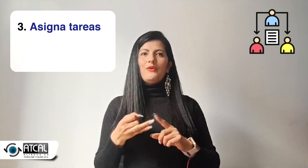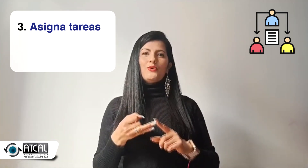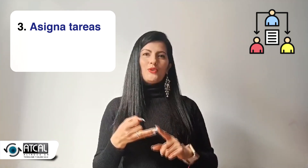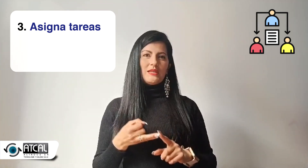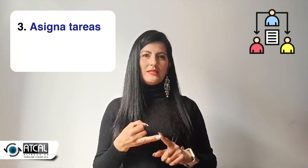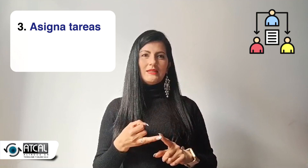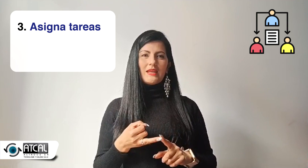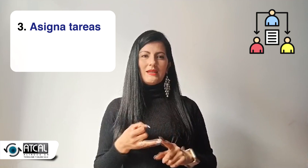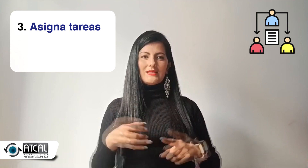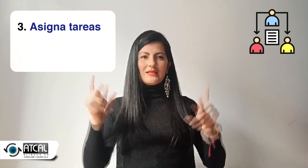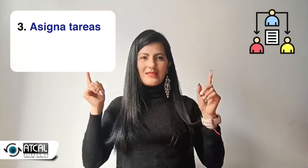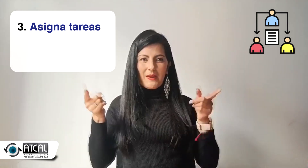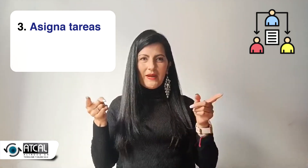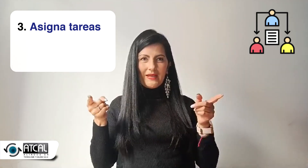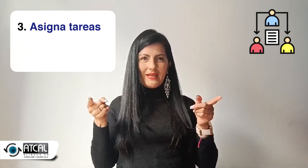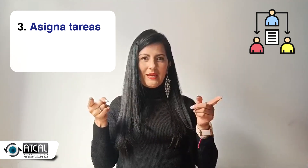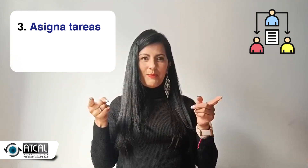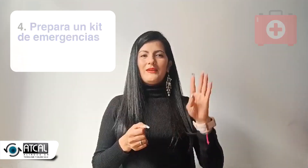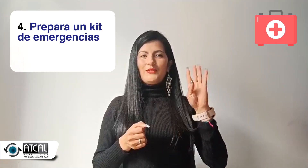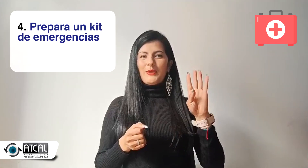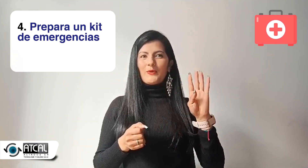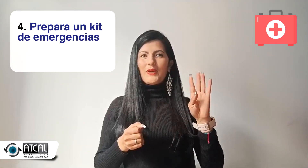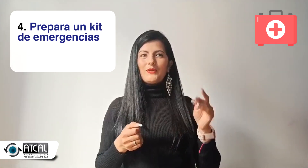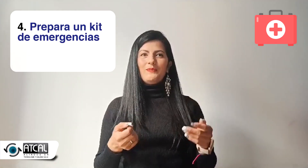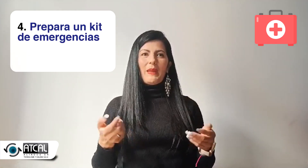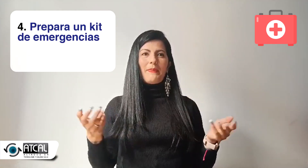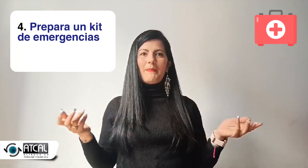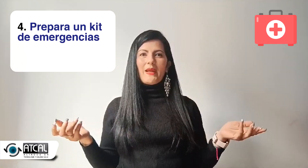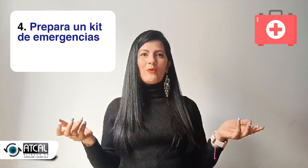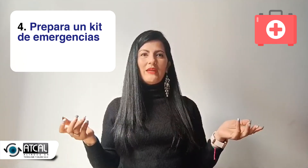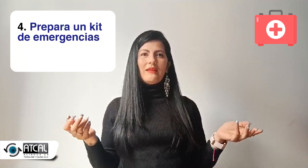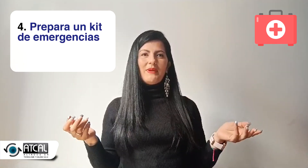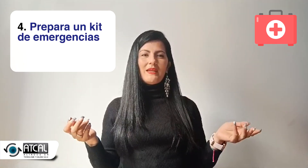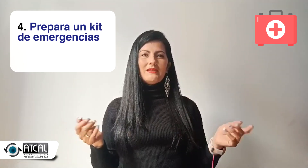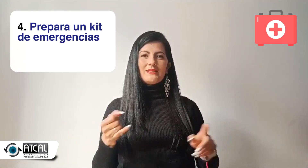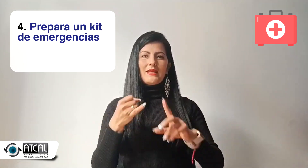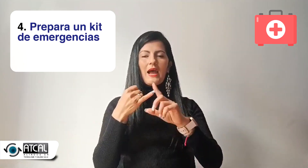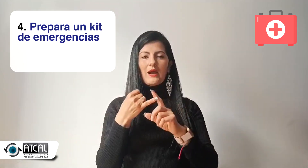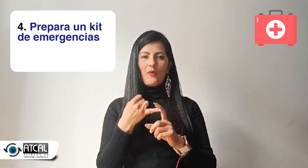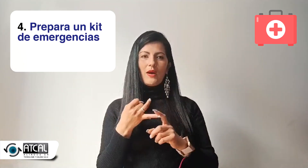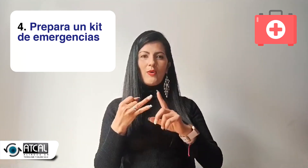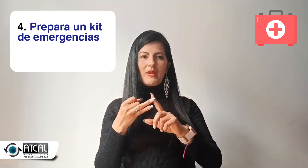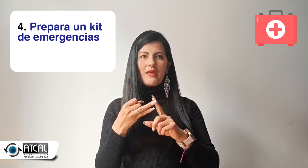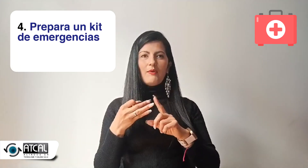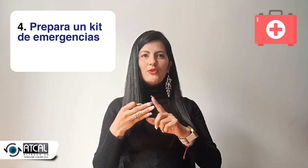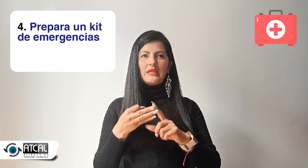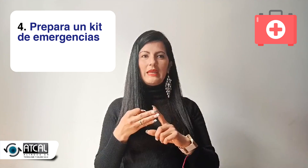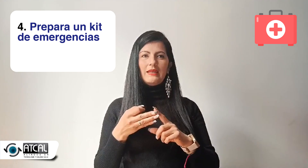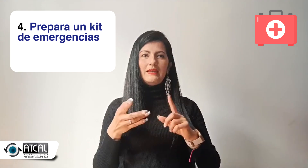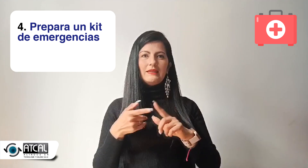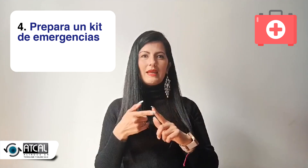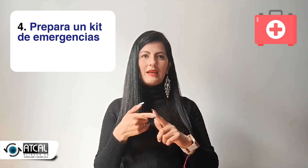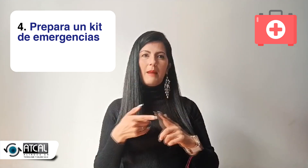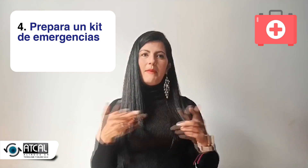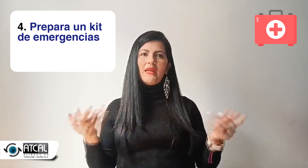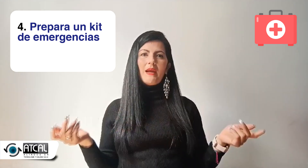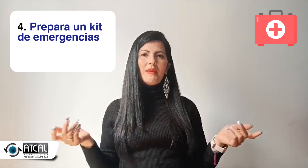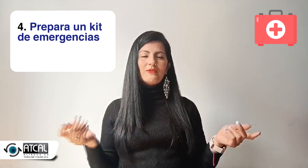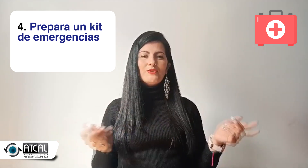otro las linternas. Trabajen en equipo. Número 4. Prepara un kit de emergencias. Agua, comida, botiquín, linterna, medicamentos